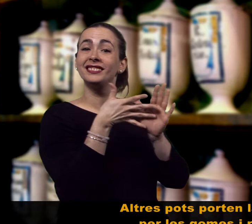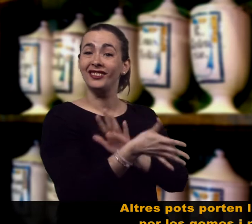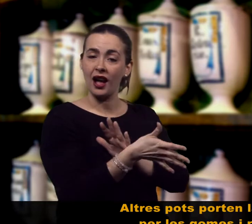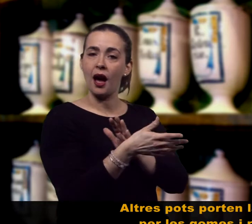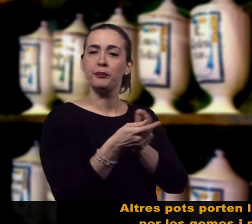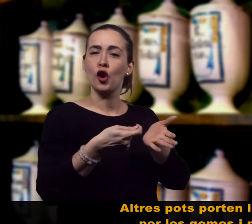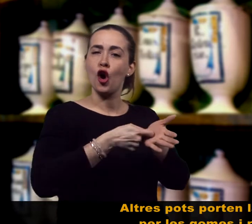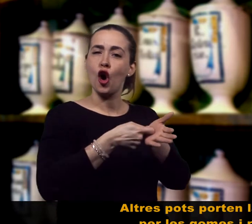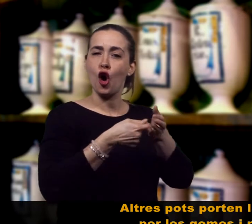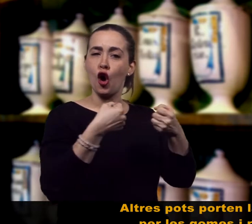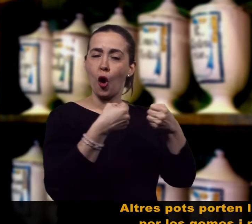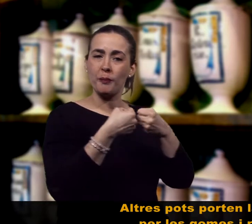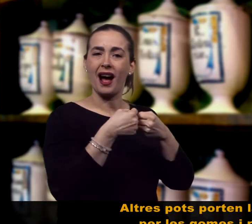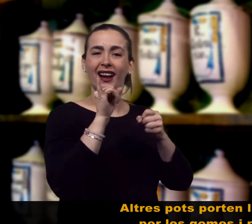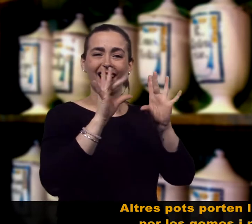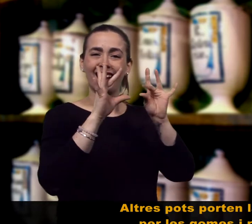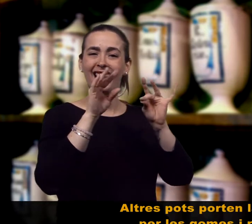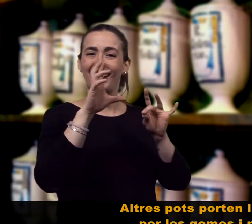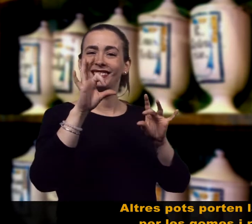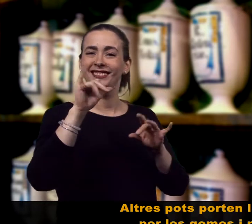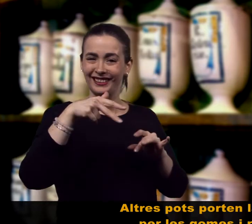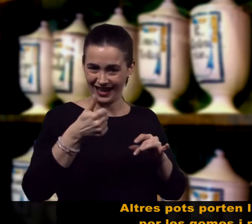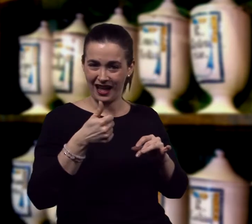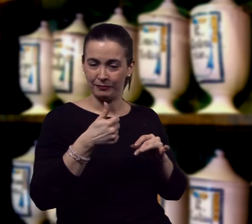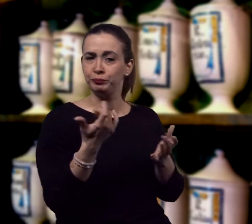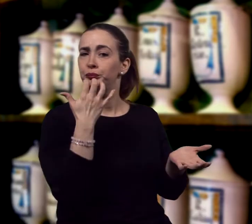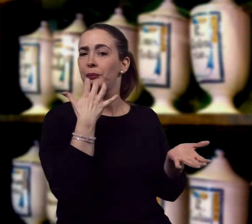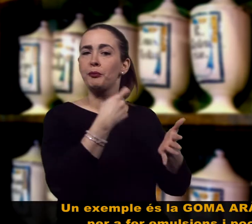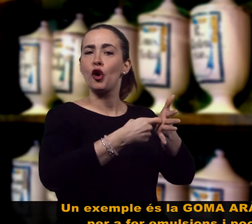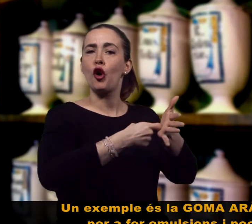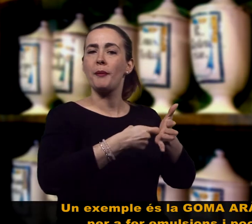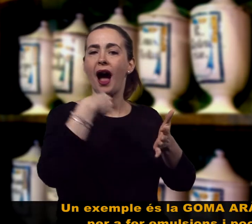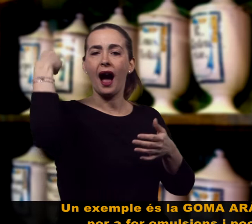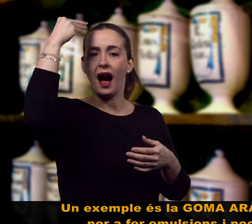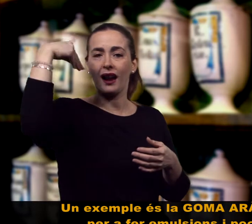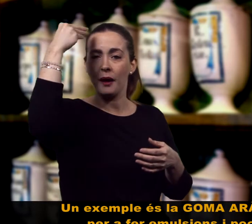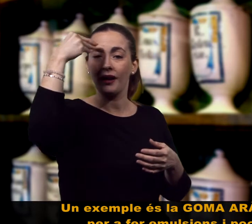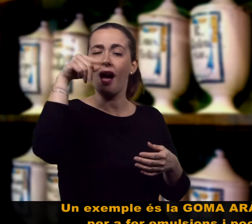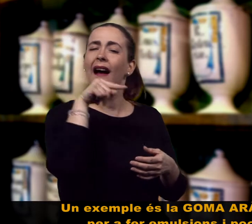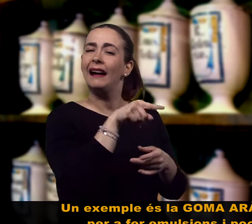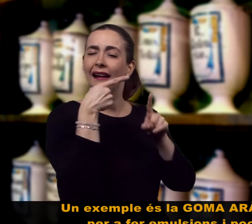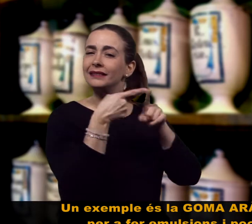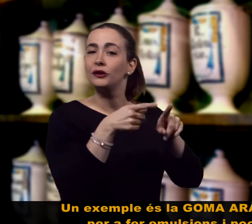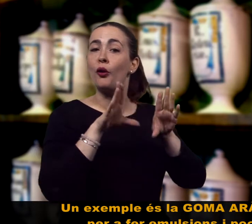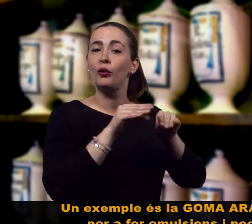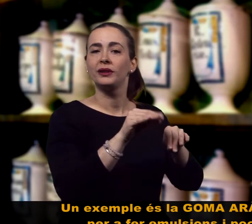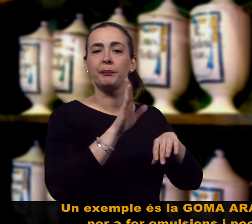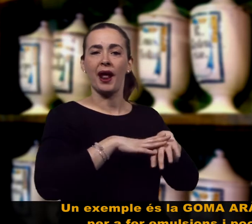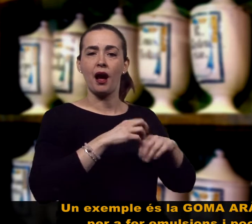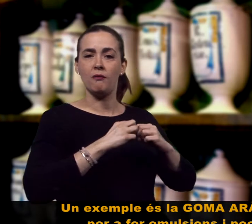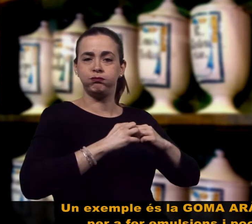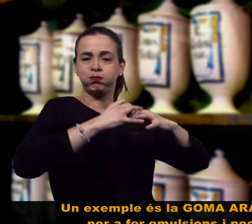Altres pots porten la inicial G, per les gomes i resines. Un exemple és la goma aràbica, que serveix per a